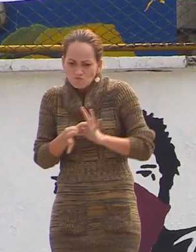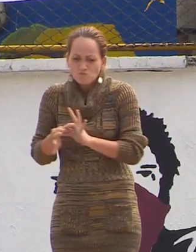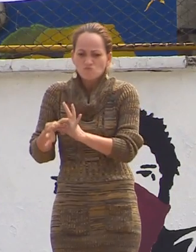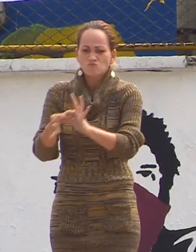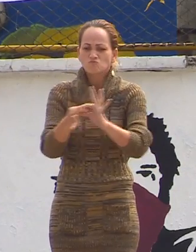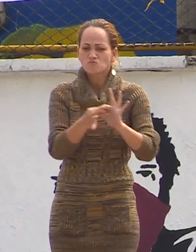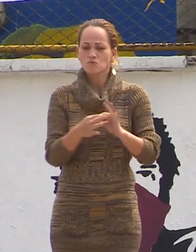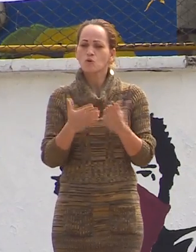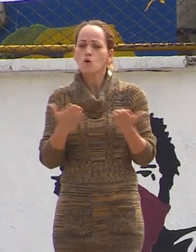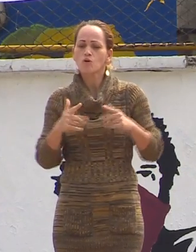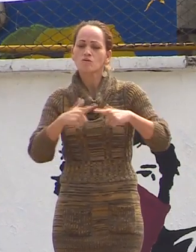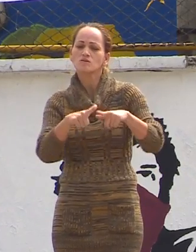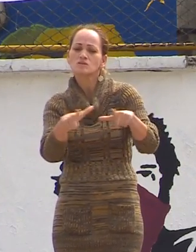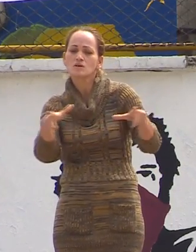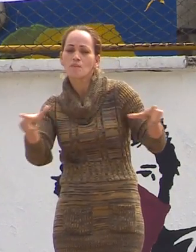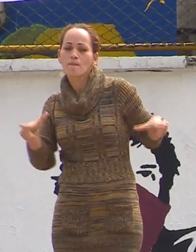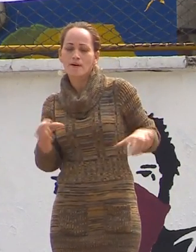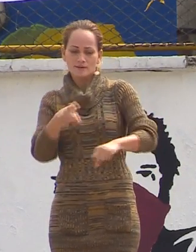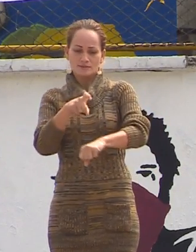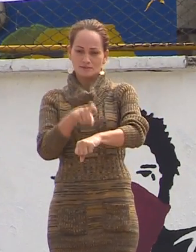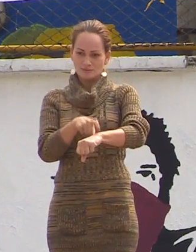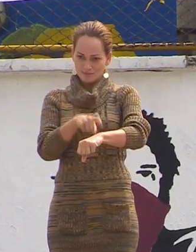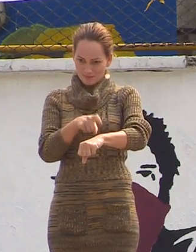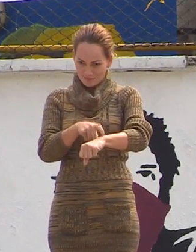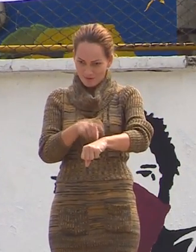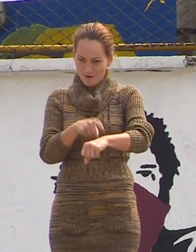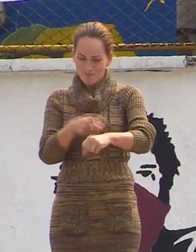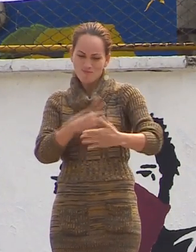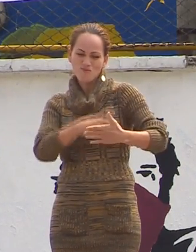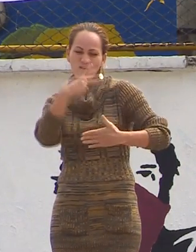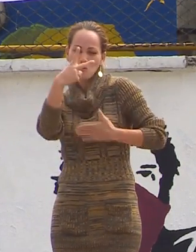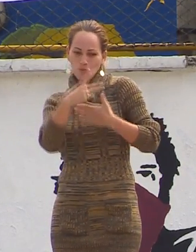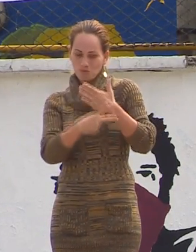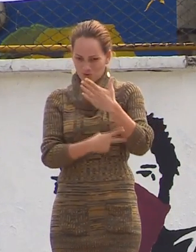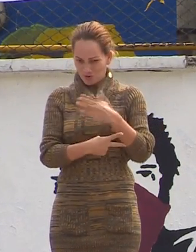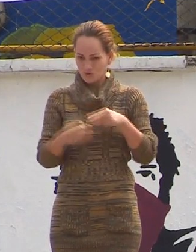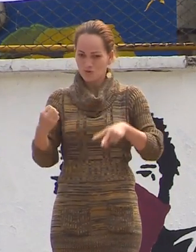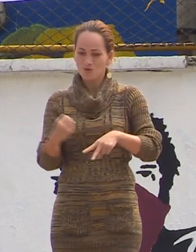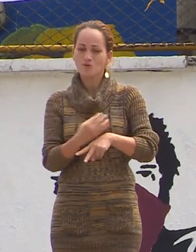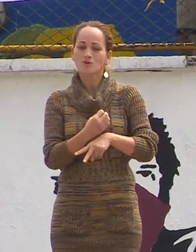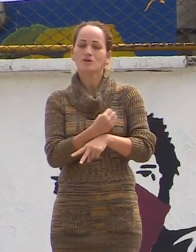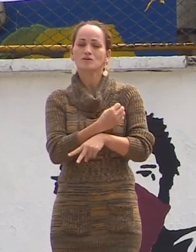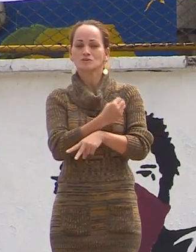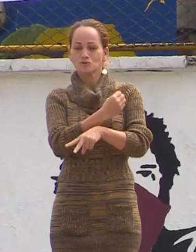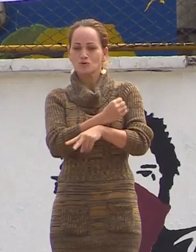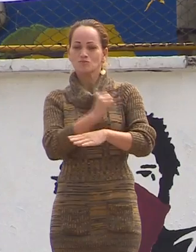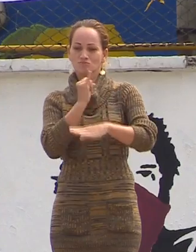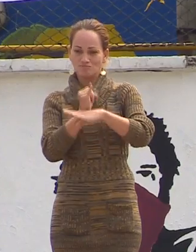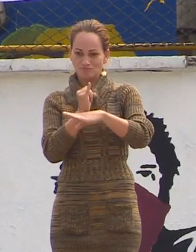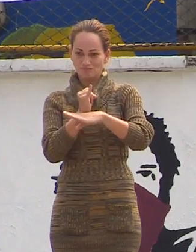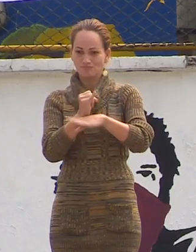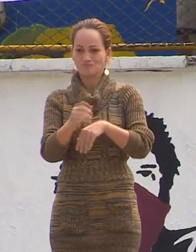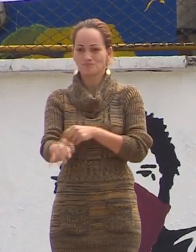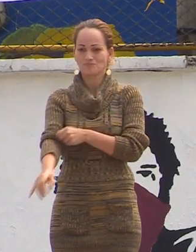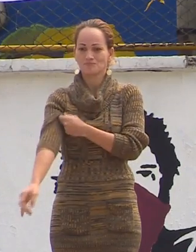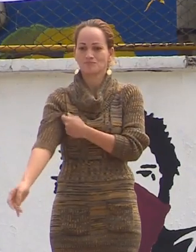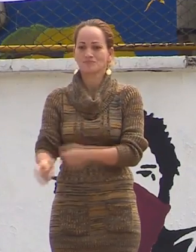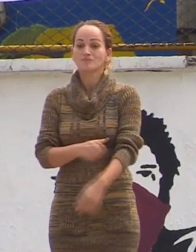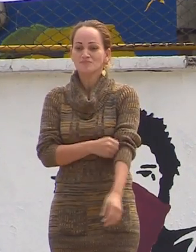un espacio, en un tiempo y en un proyecto educativo institucional.